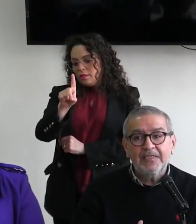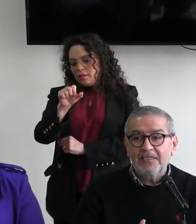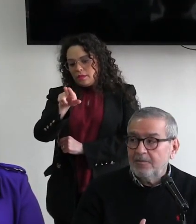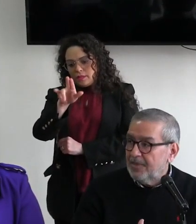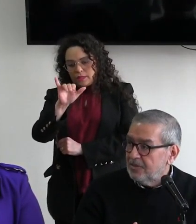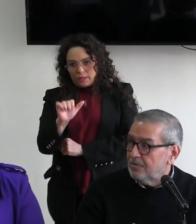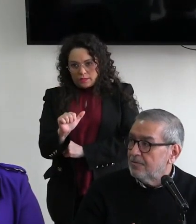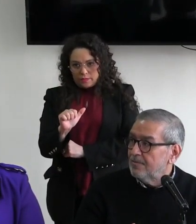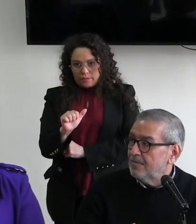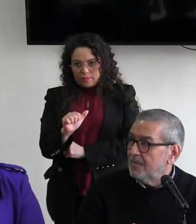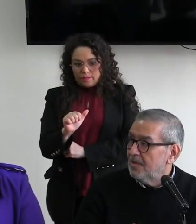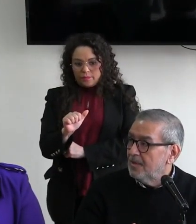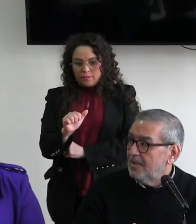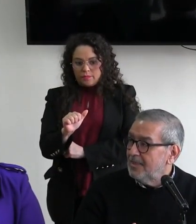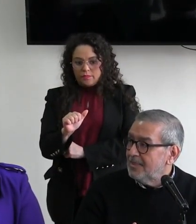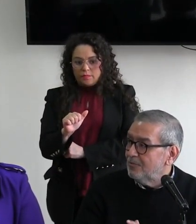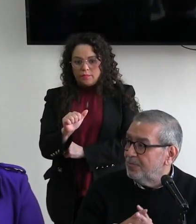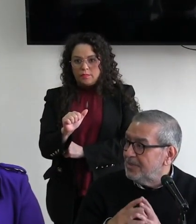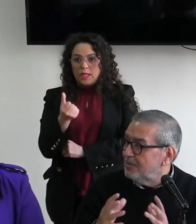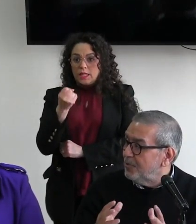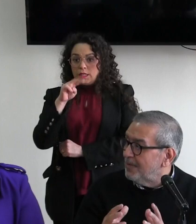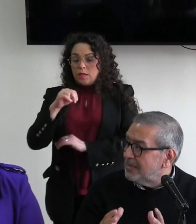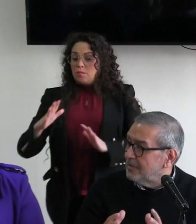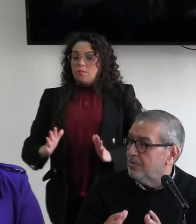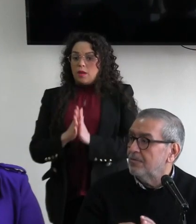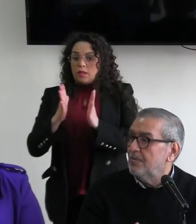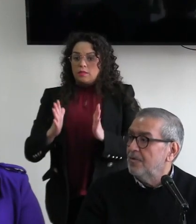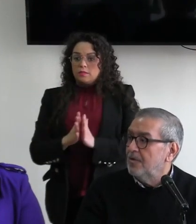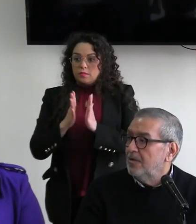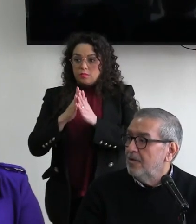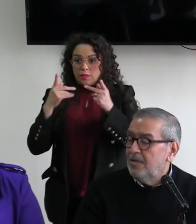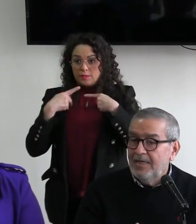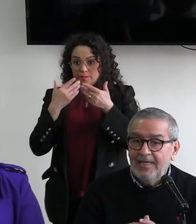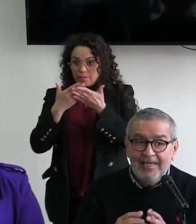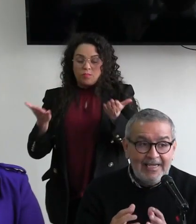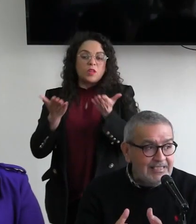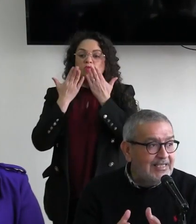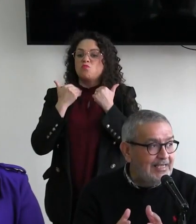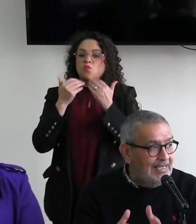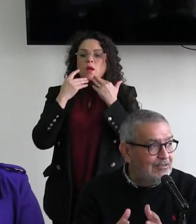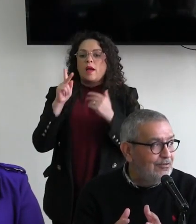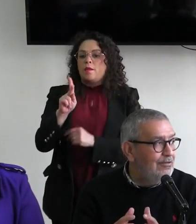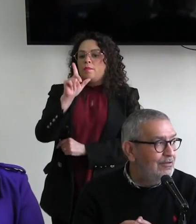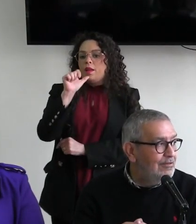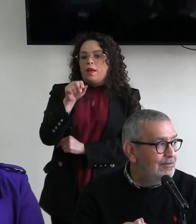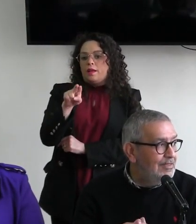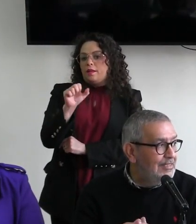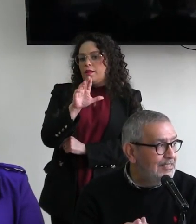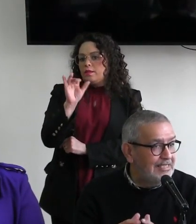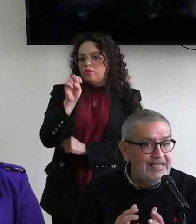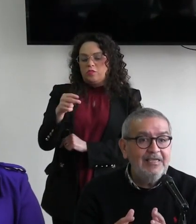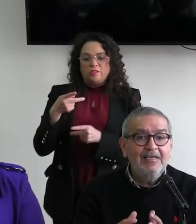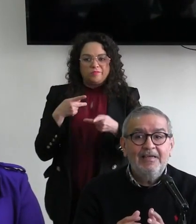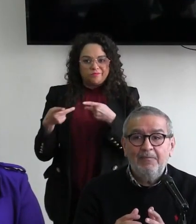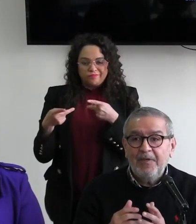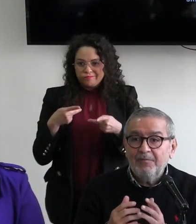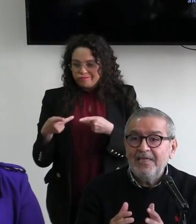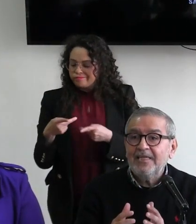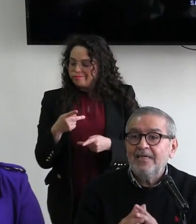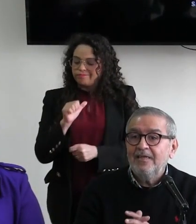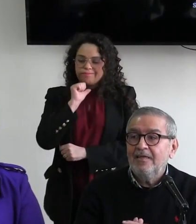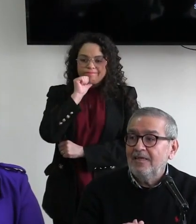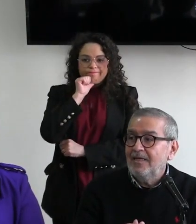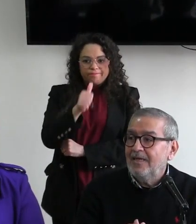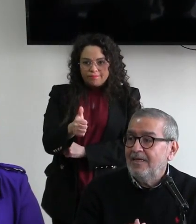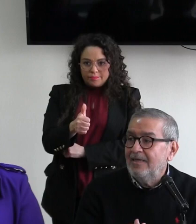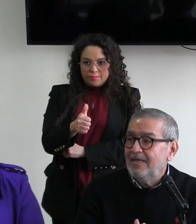sin participación. Ese es un principio básico. Este acto en sí